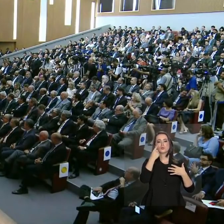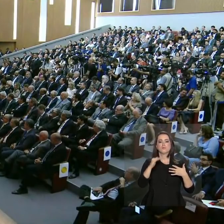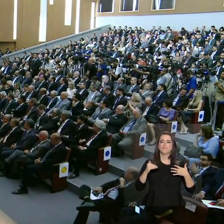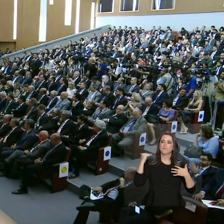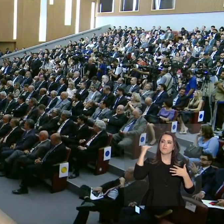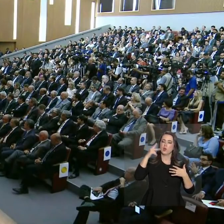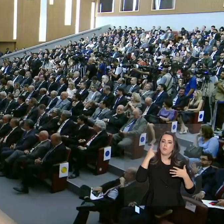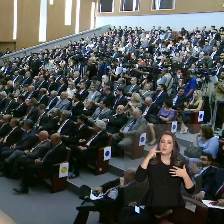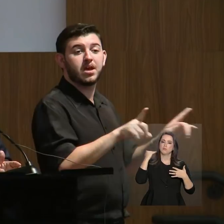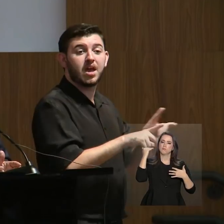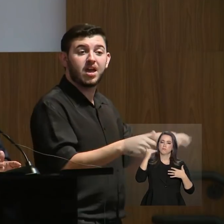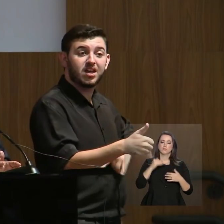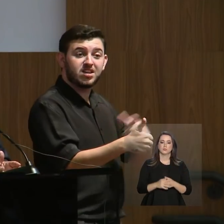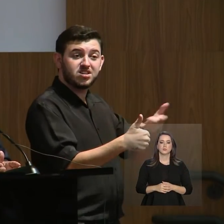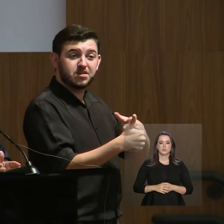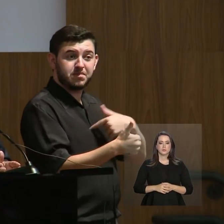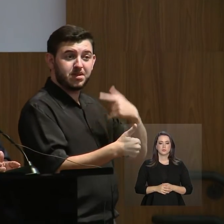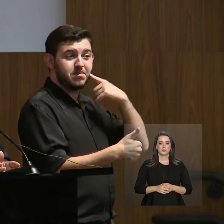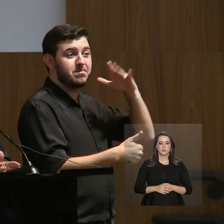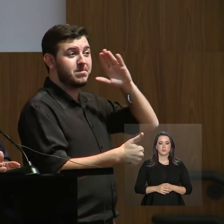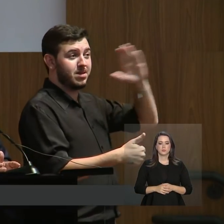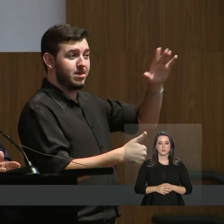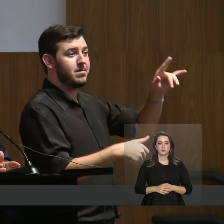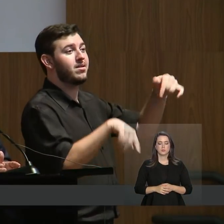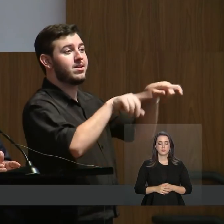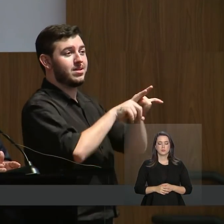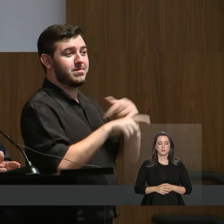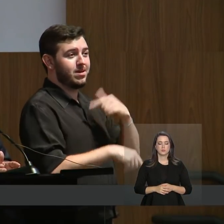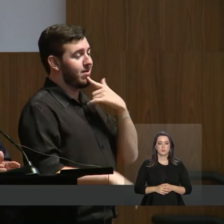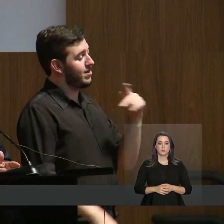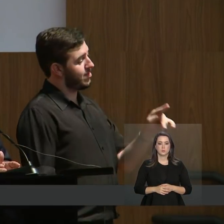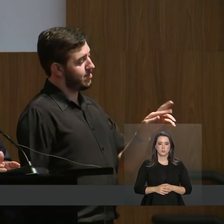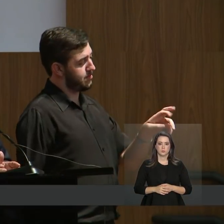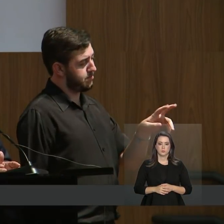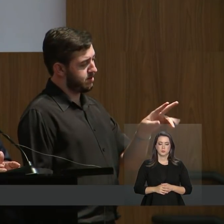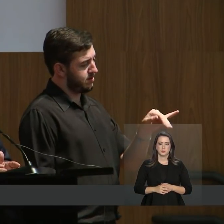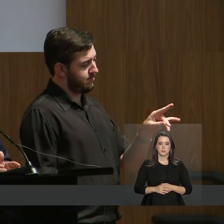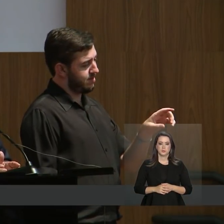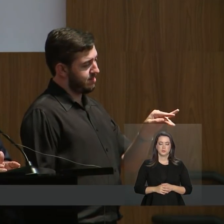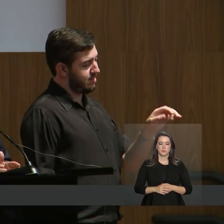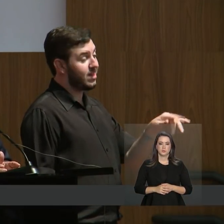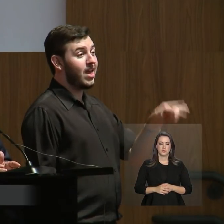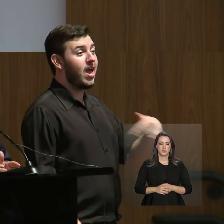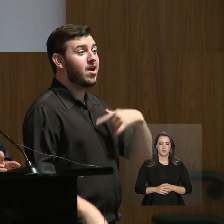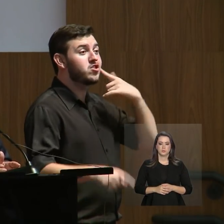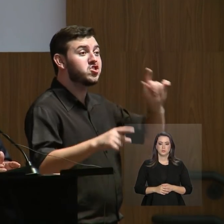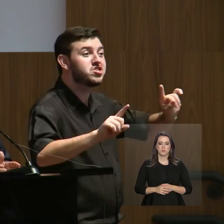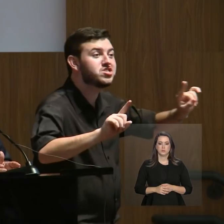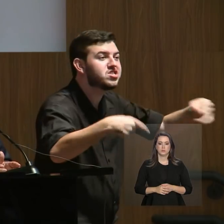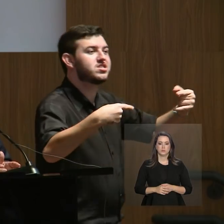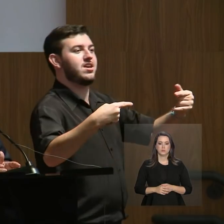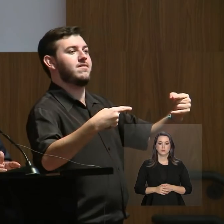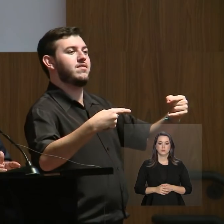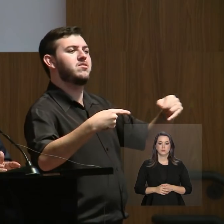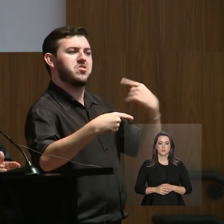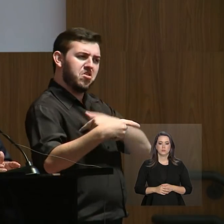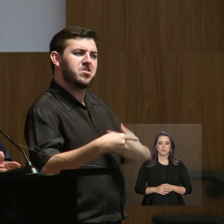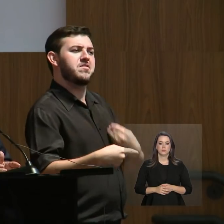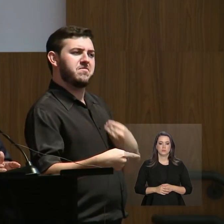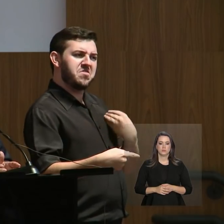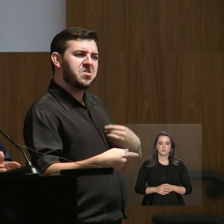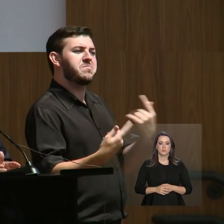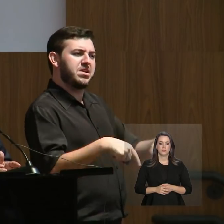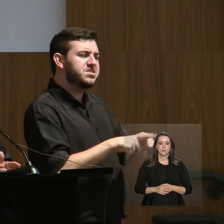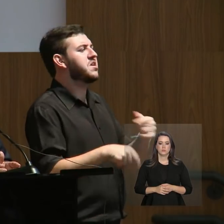macroeconômica. A despesa da Previdência é o primeiro e maior desafio a ser enfrentado. É o primeiro e maior